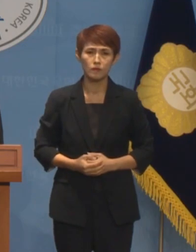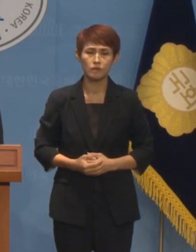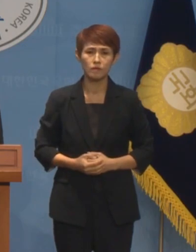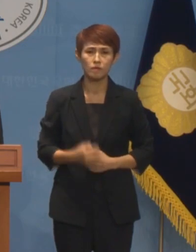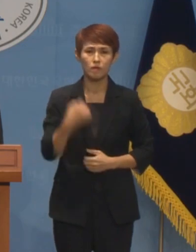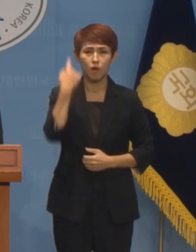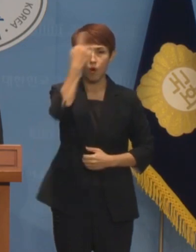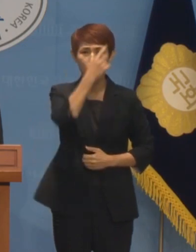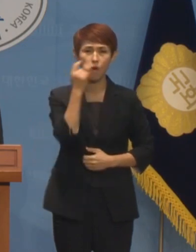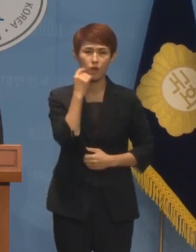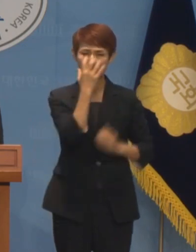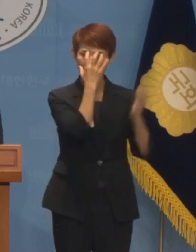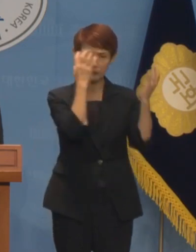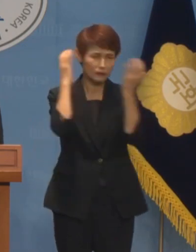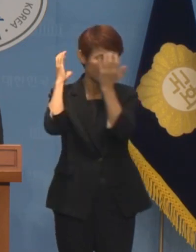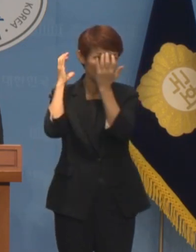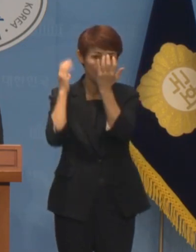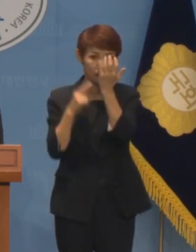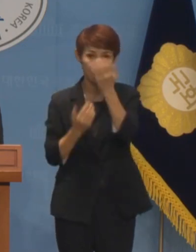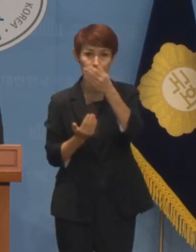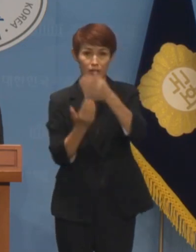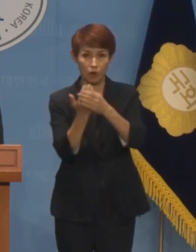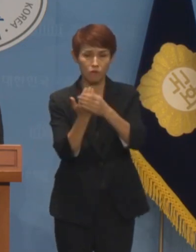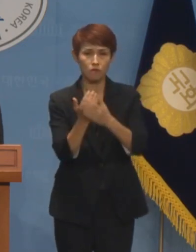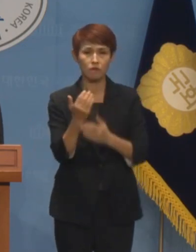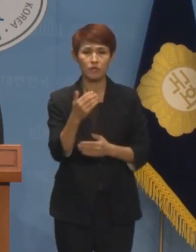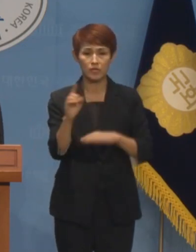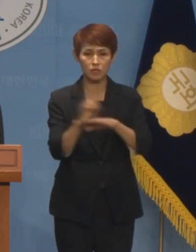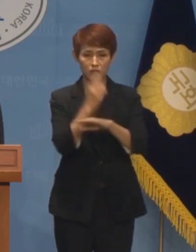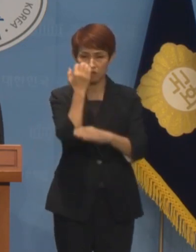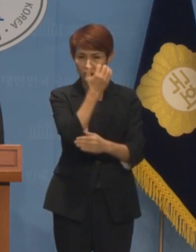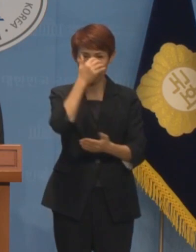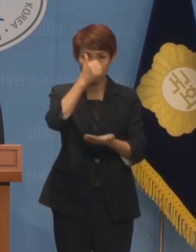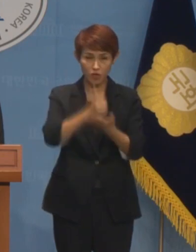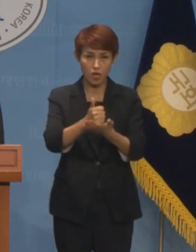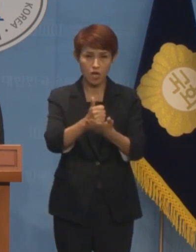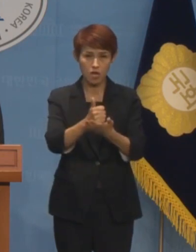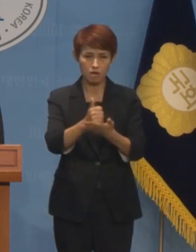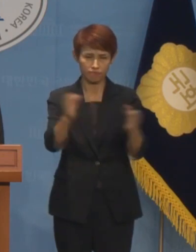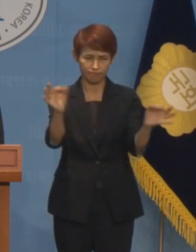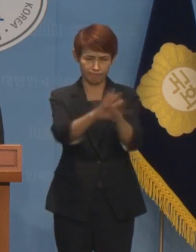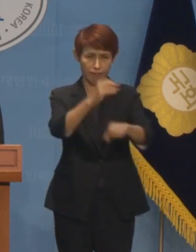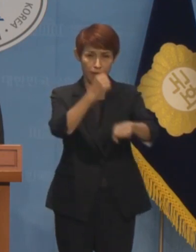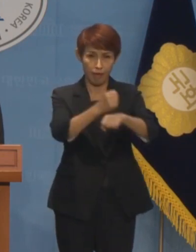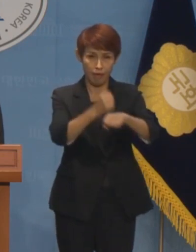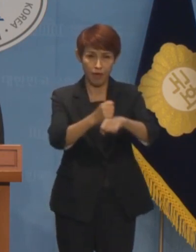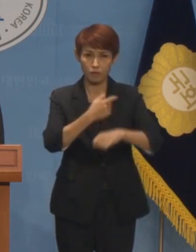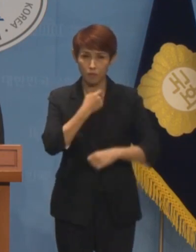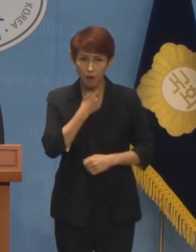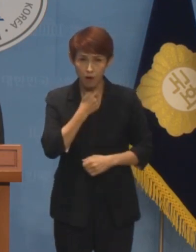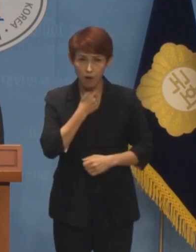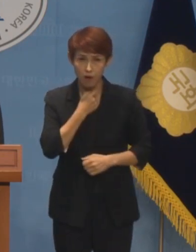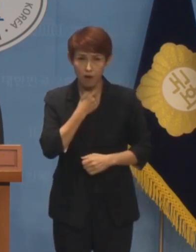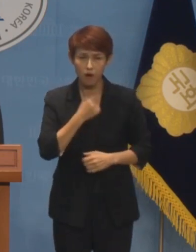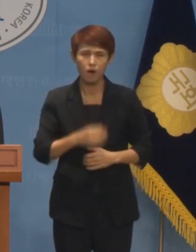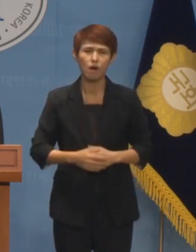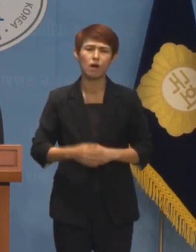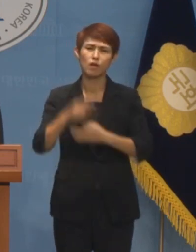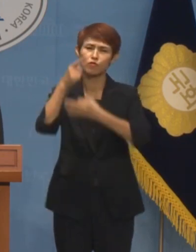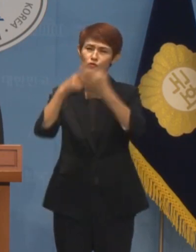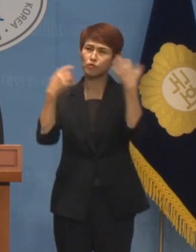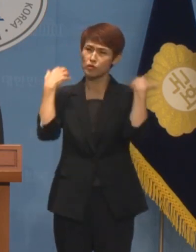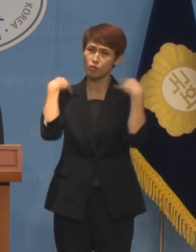딥페이크 사건 등 디지털 성범죄를 뿌리 뽑겠다고 하는 의지가 진정으로 있다면 윤석열